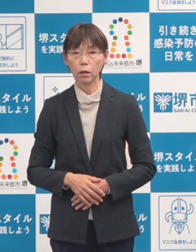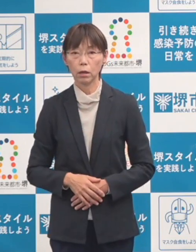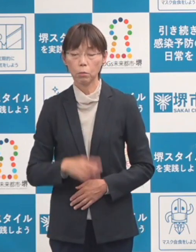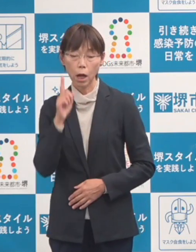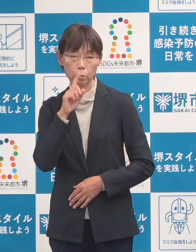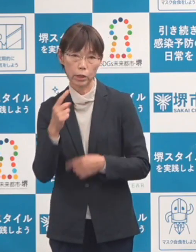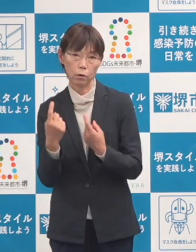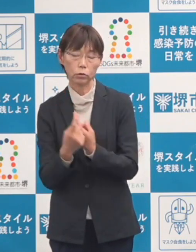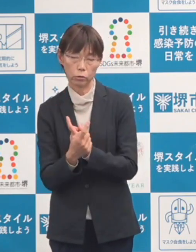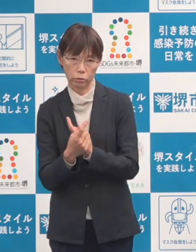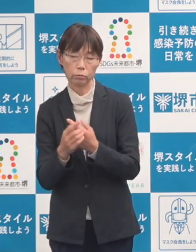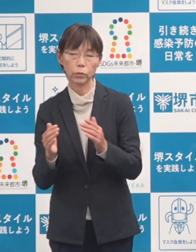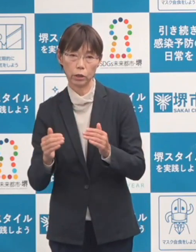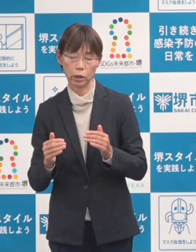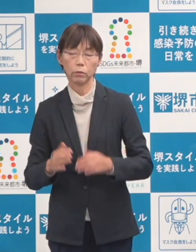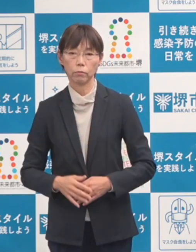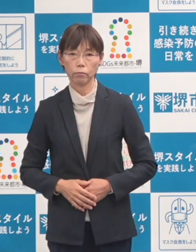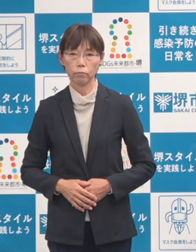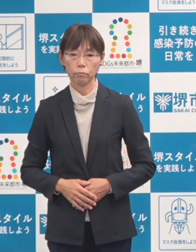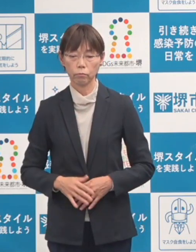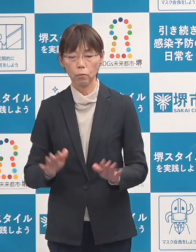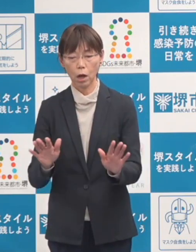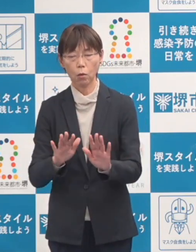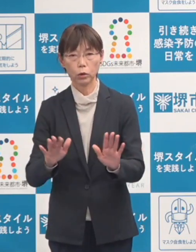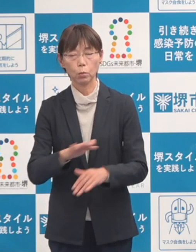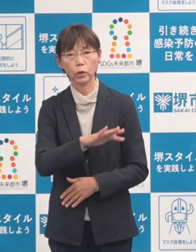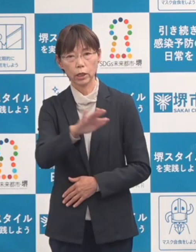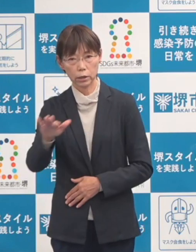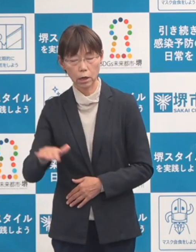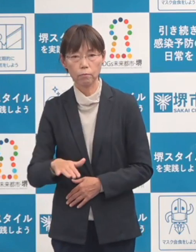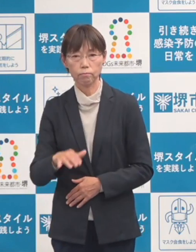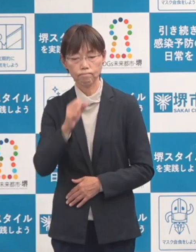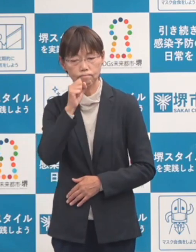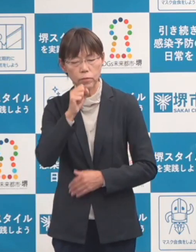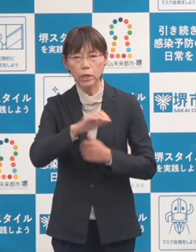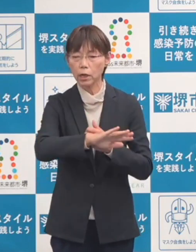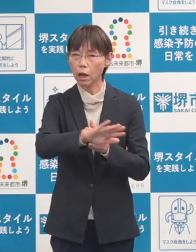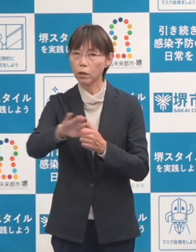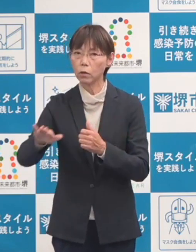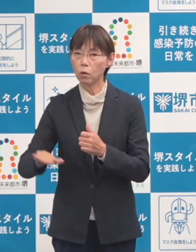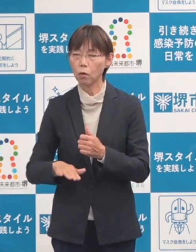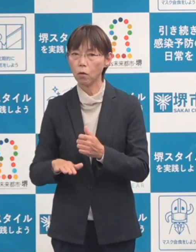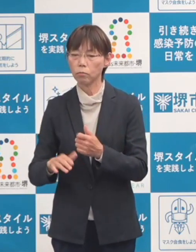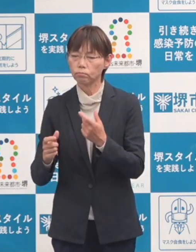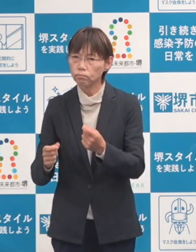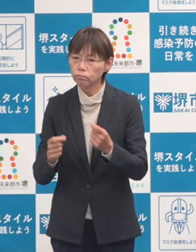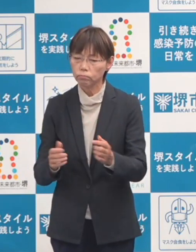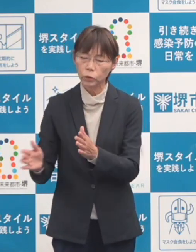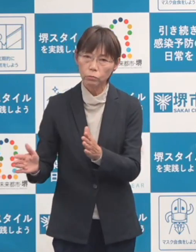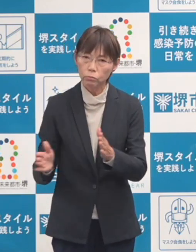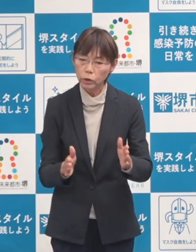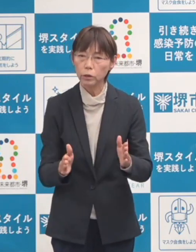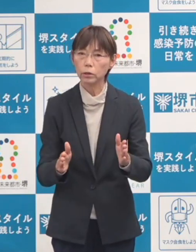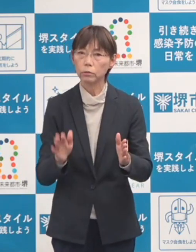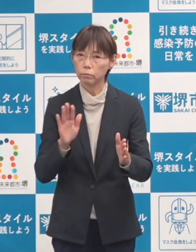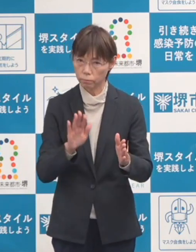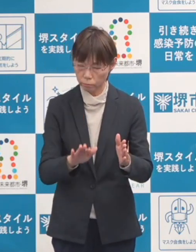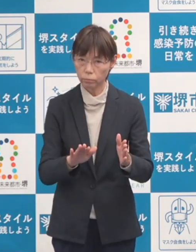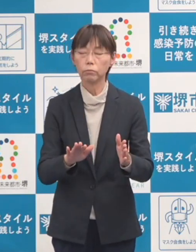その子どもたちがきちんと受け入れていただく環境を担保した上で行えるということです